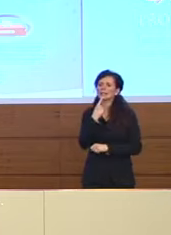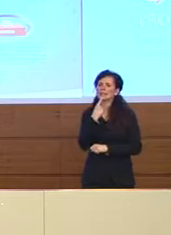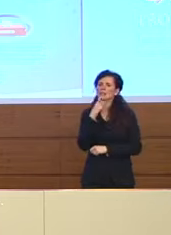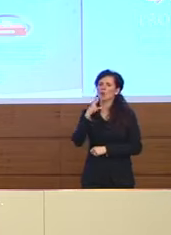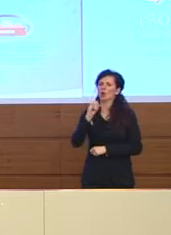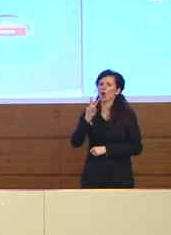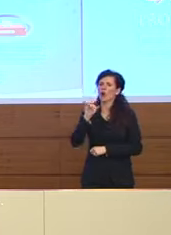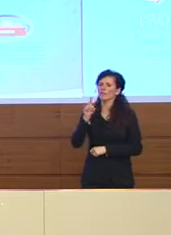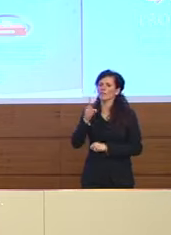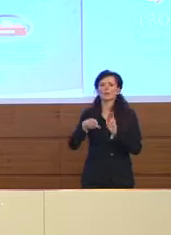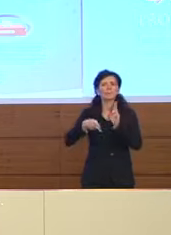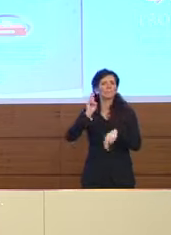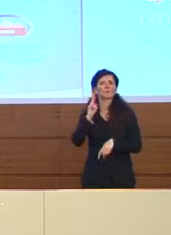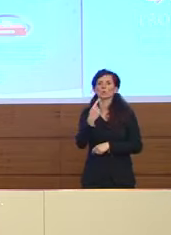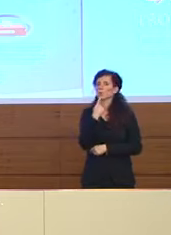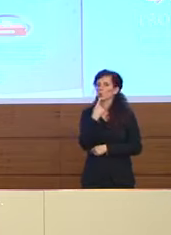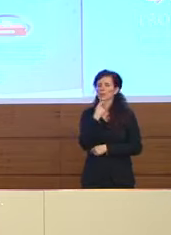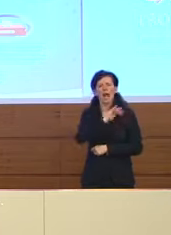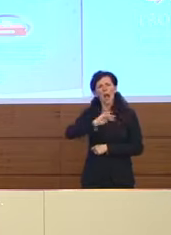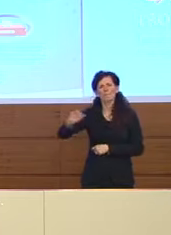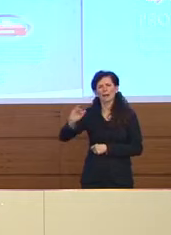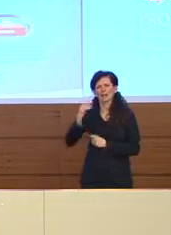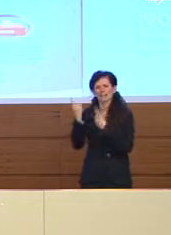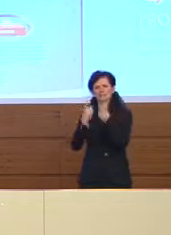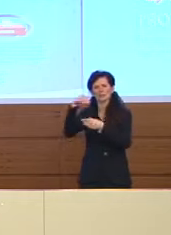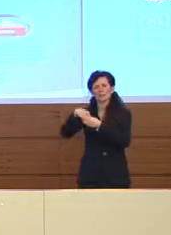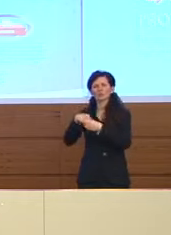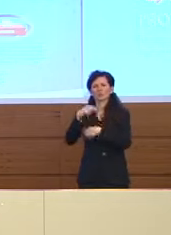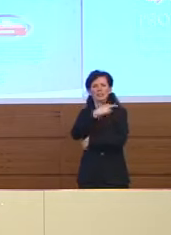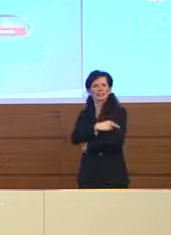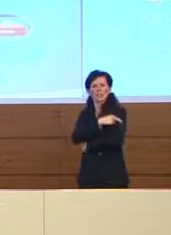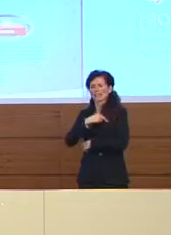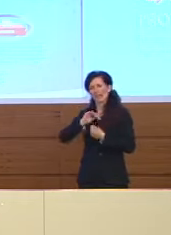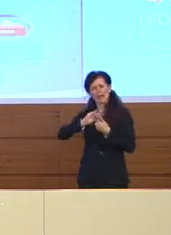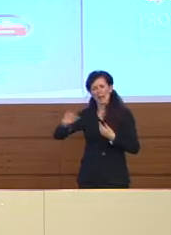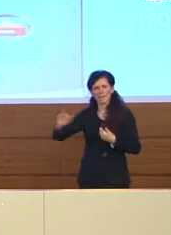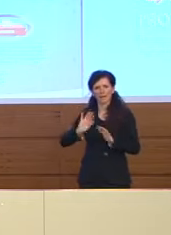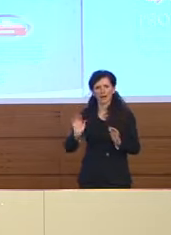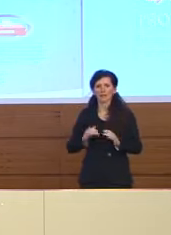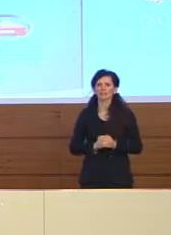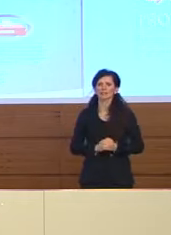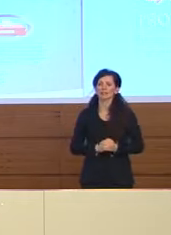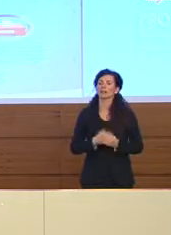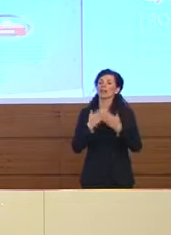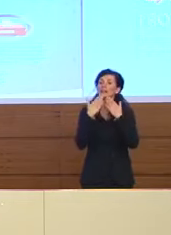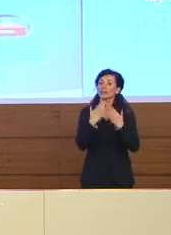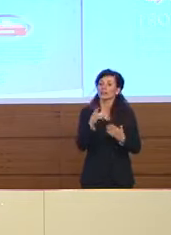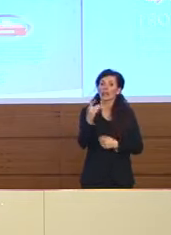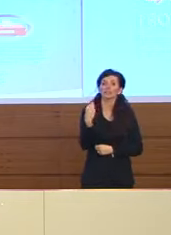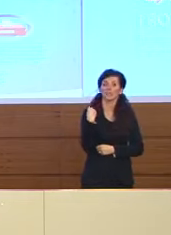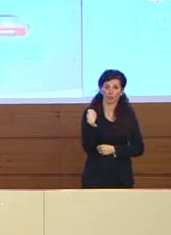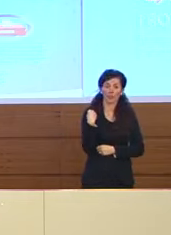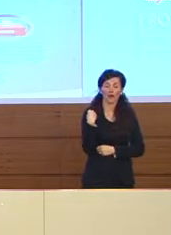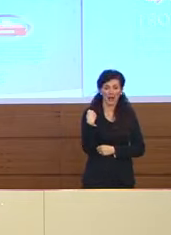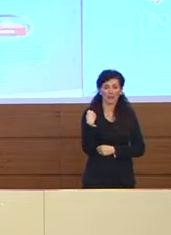parte ovviamente quelle sanitarie grazie per la domanda chi è straordinariamente